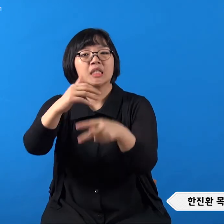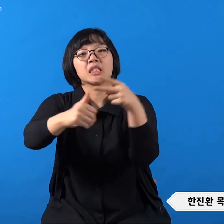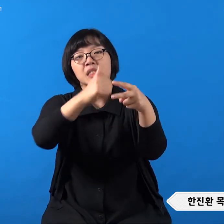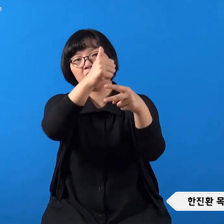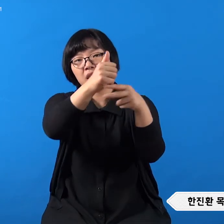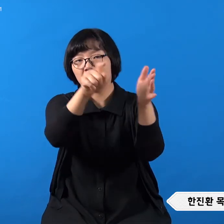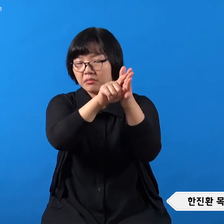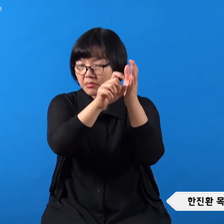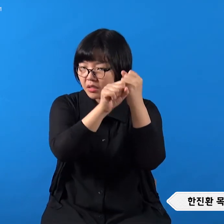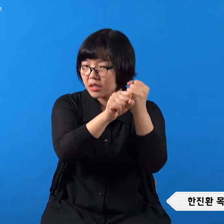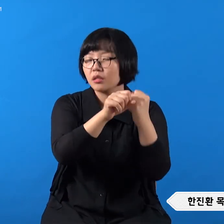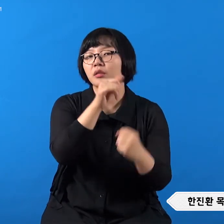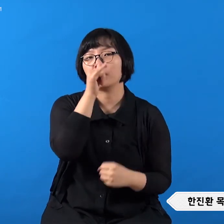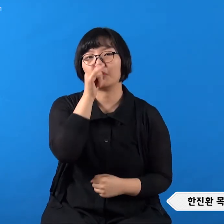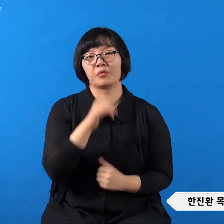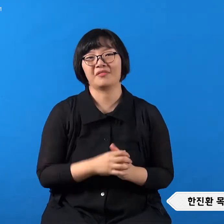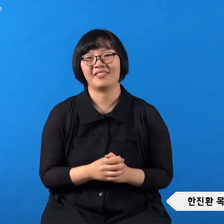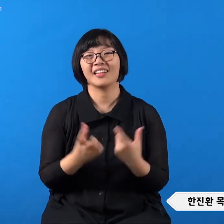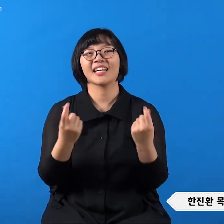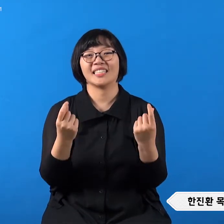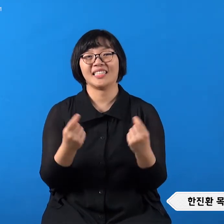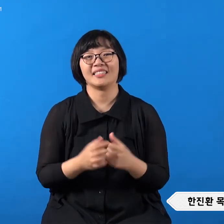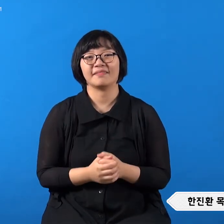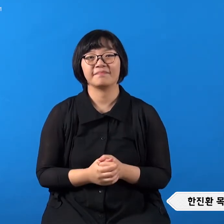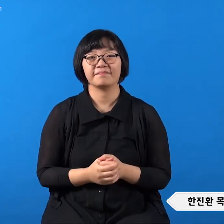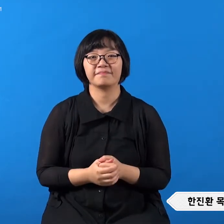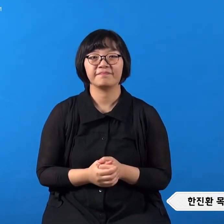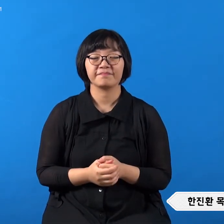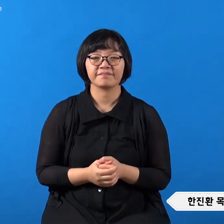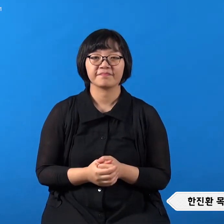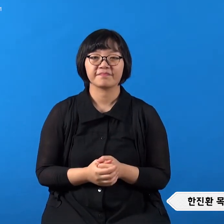사람들은 미모의 신 아프로디테를 섬겼습니다.